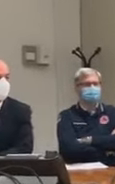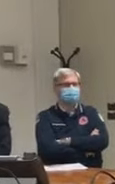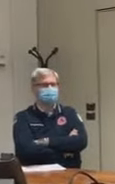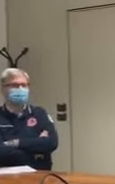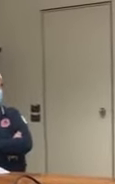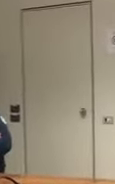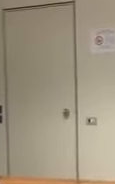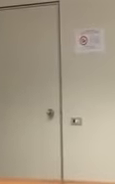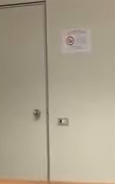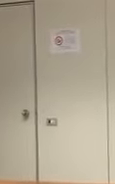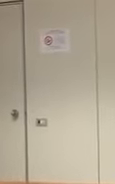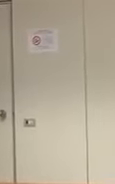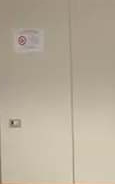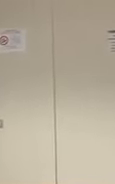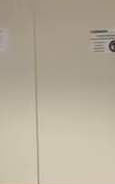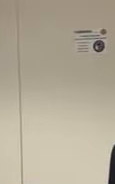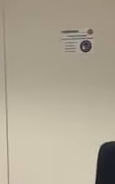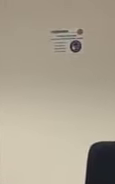l'ipotetico antigene